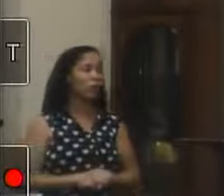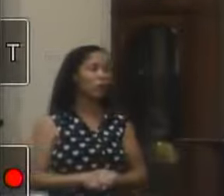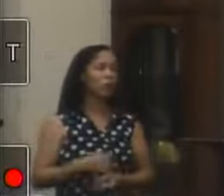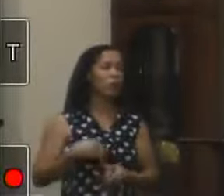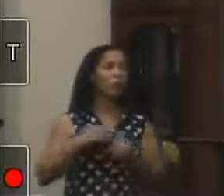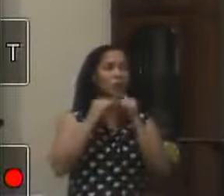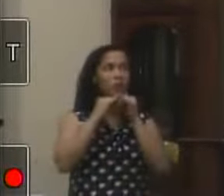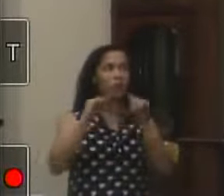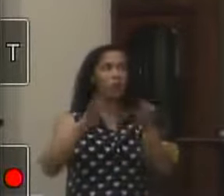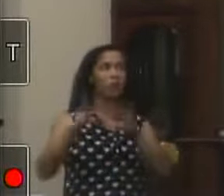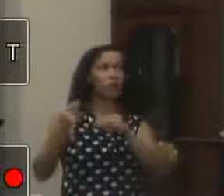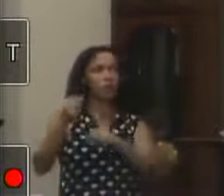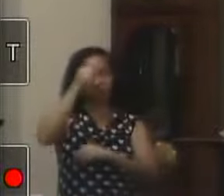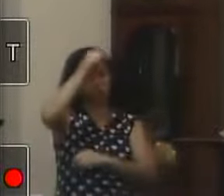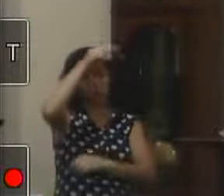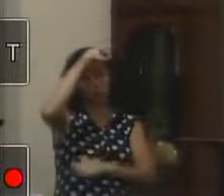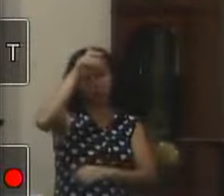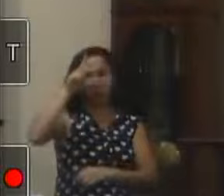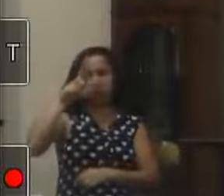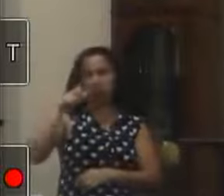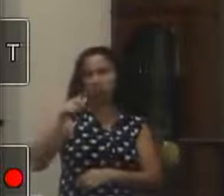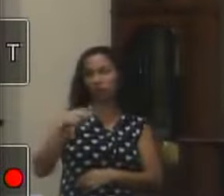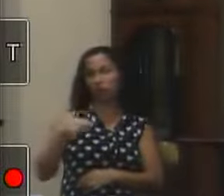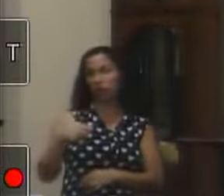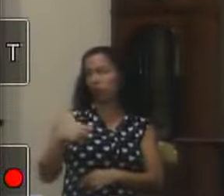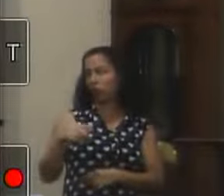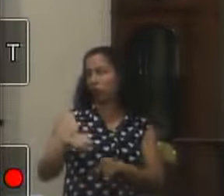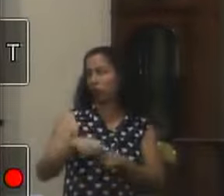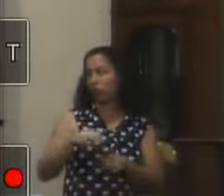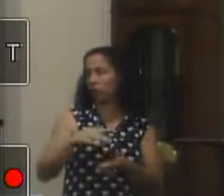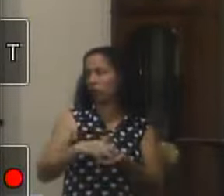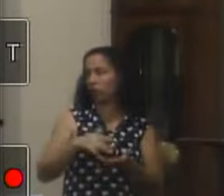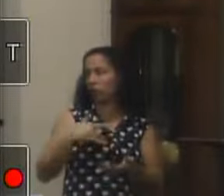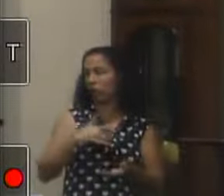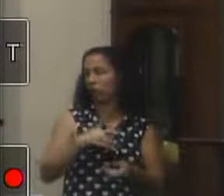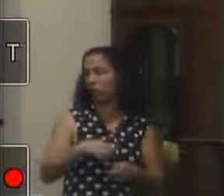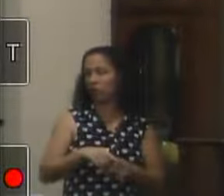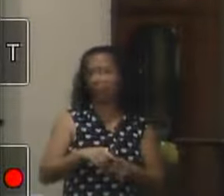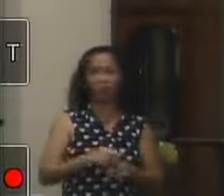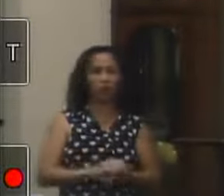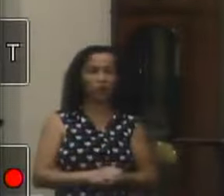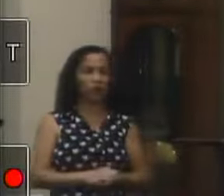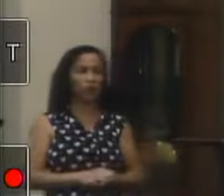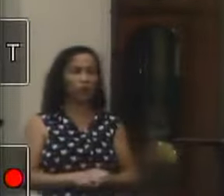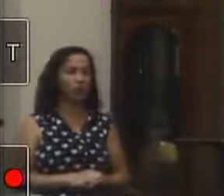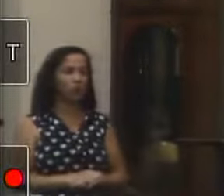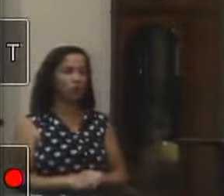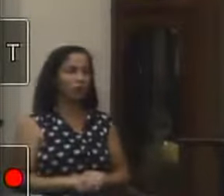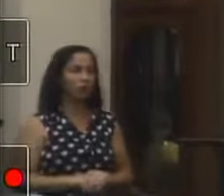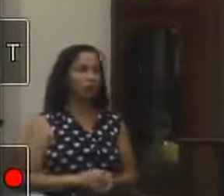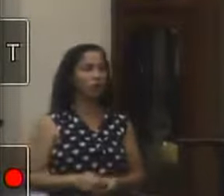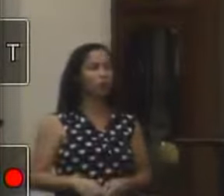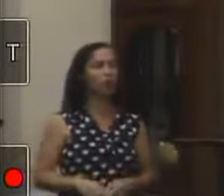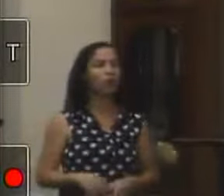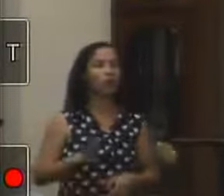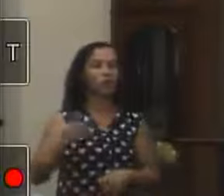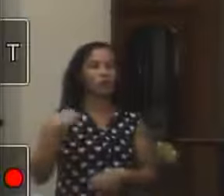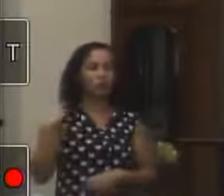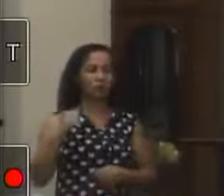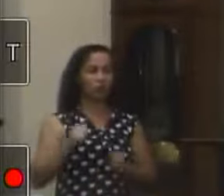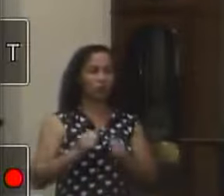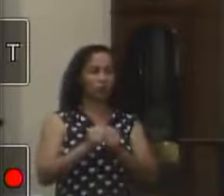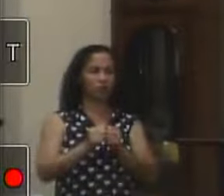transmitindo as palavras do prefeito da Soraya. A equipe da prefeitura fica muito feliz se os vereadores puderem estar lá